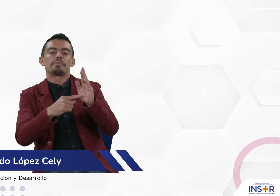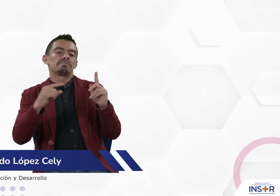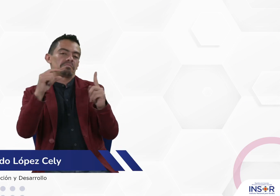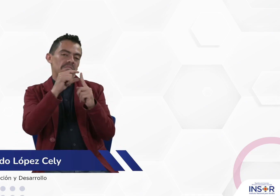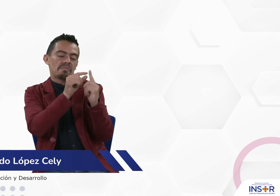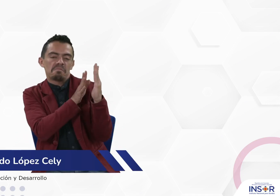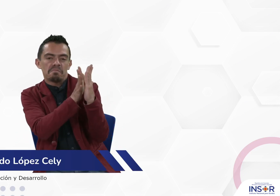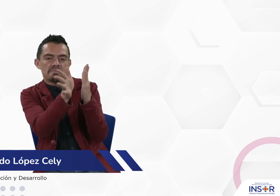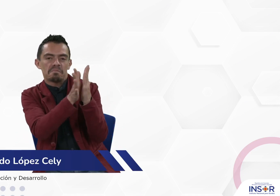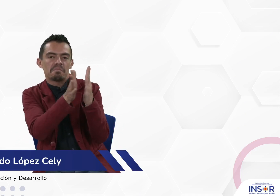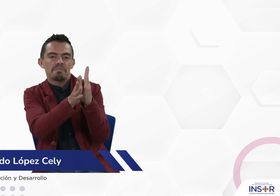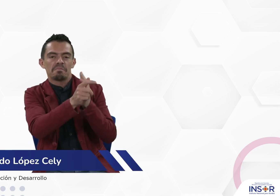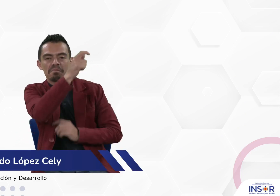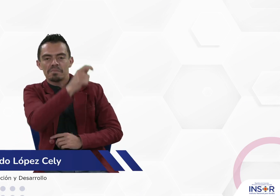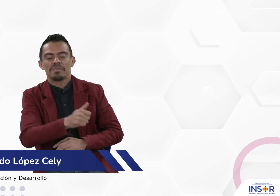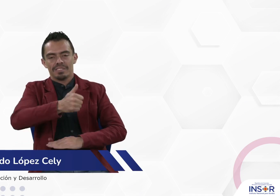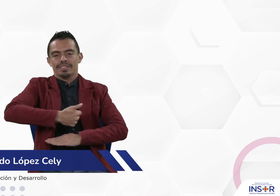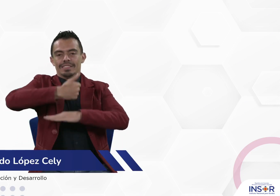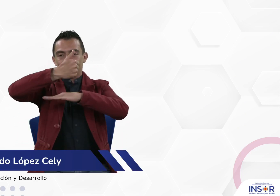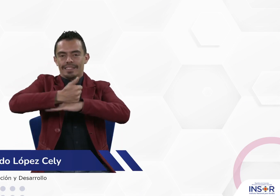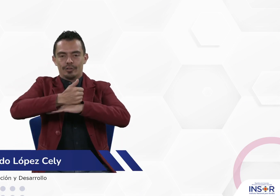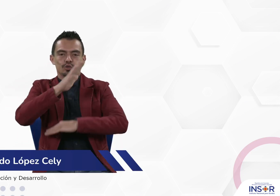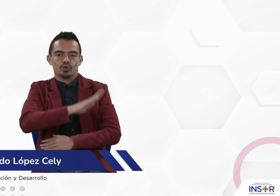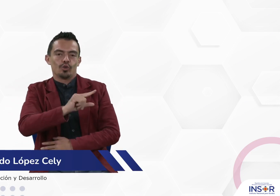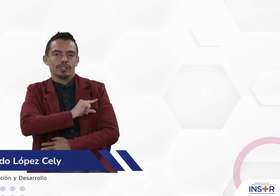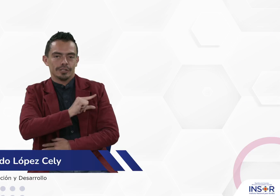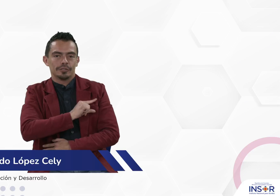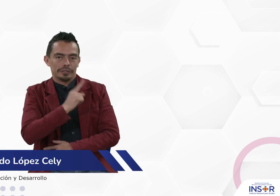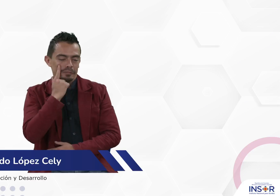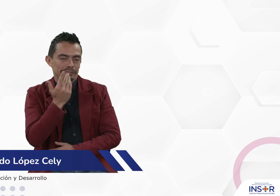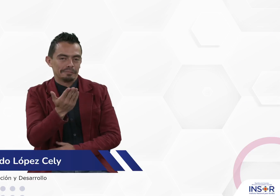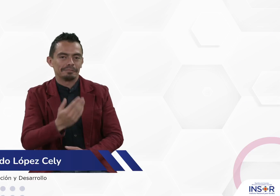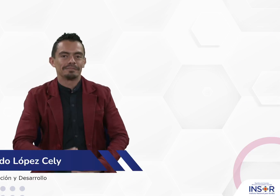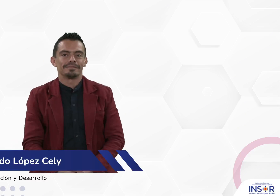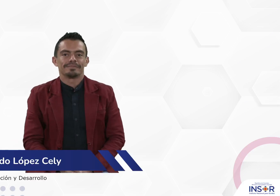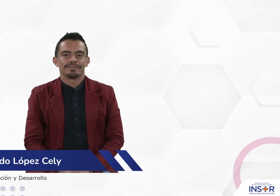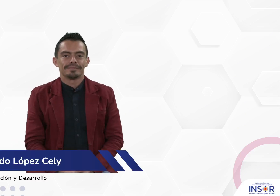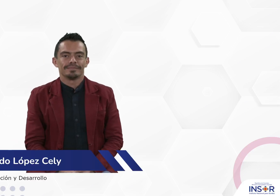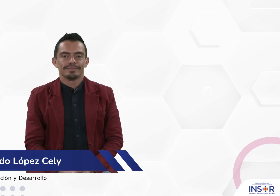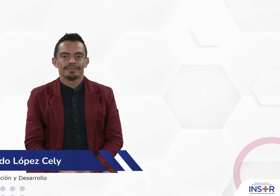Para iniciar, le damos paso a unas palabras del director Giovanni Melendres.